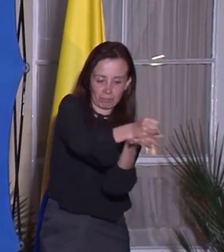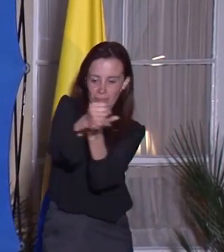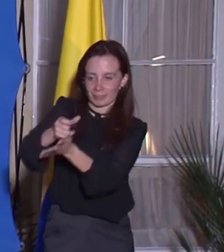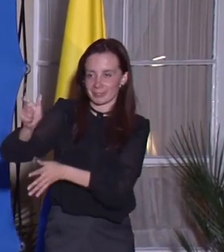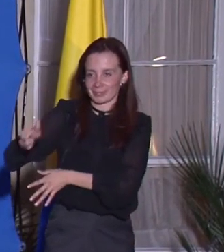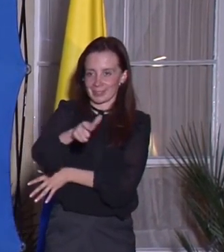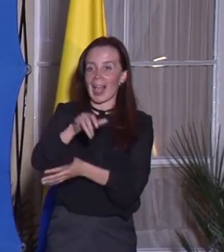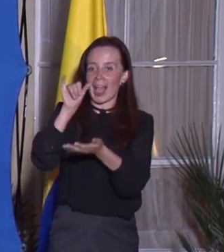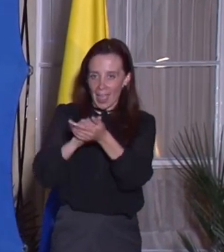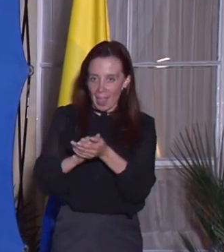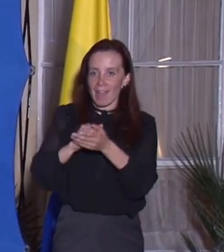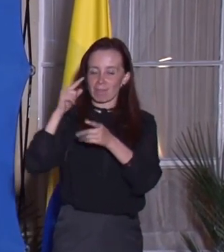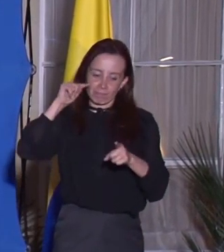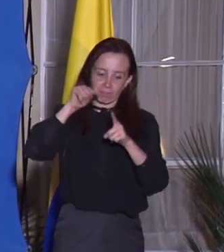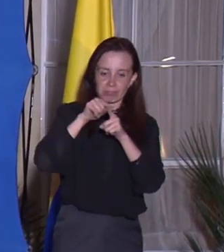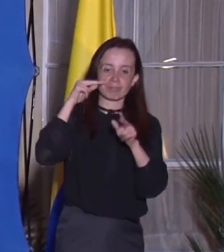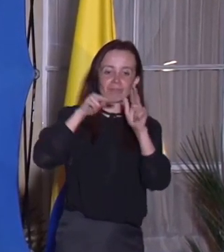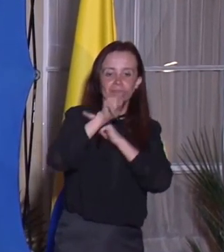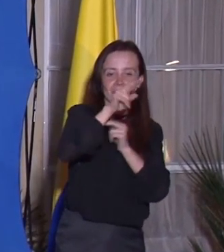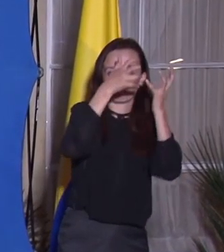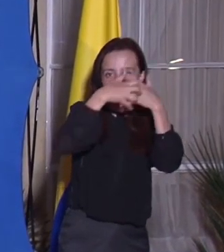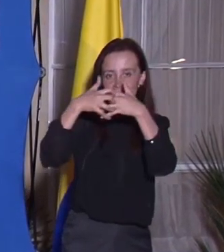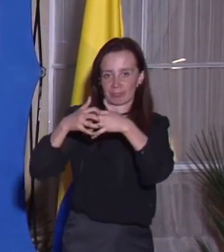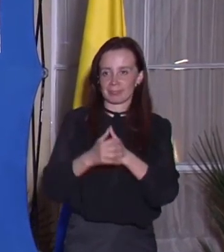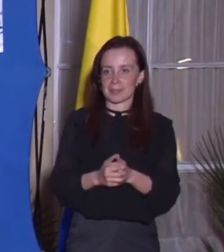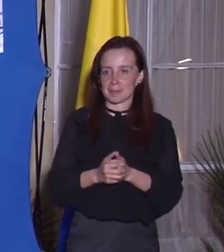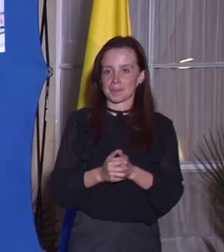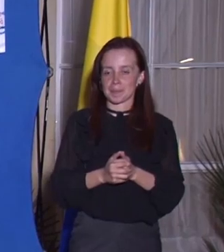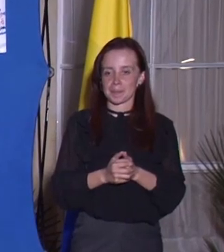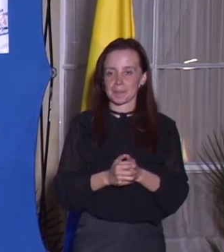Esa es la misión de nuestra empresa, ayudarle a la gente a escuchar mejor.